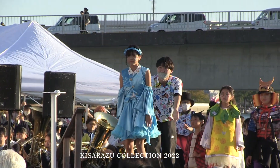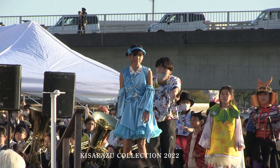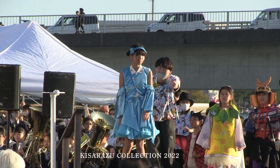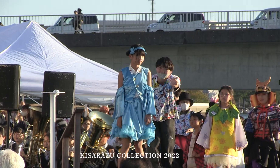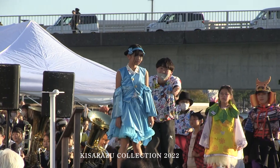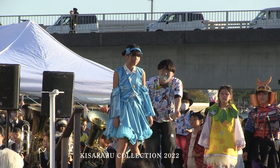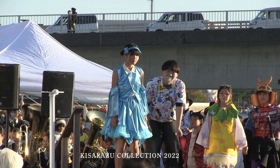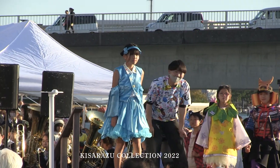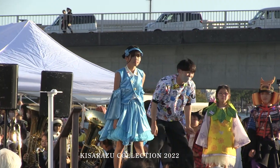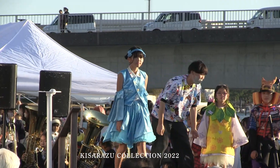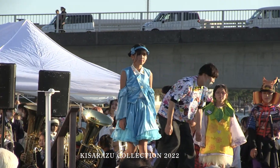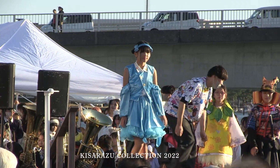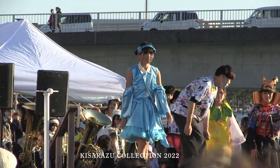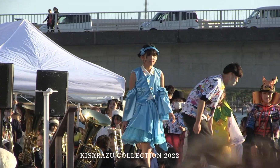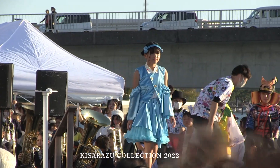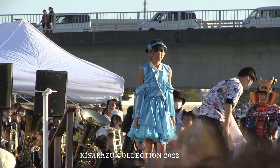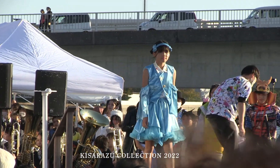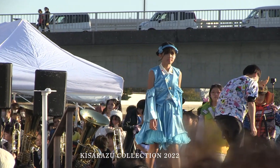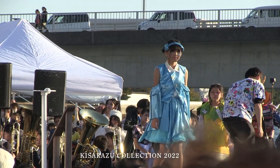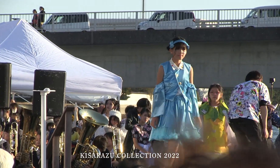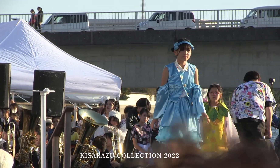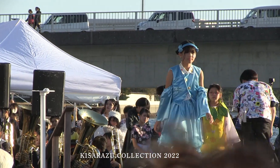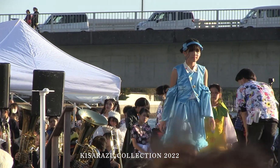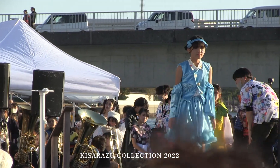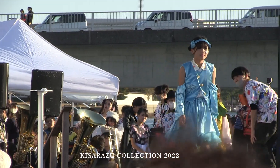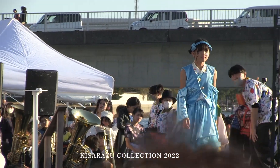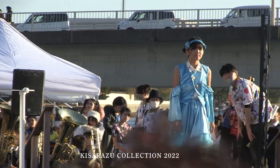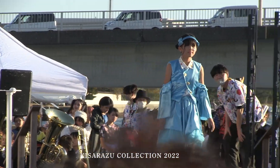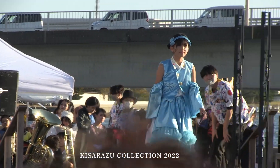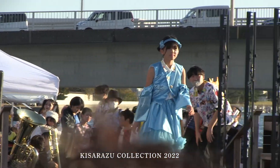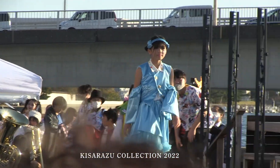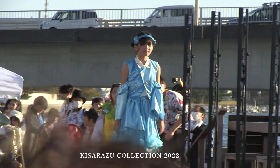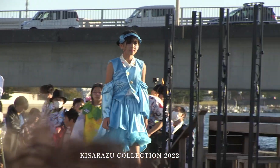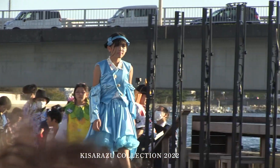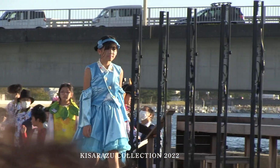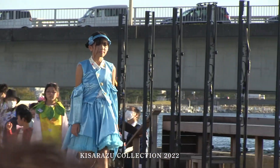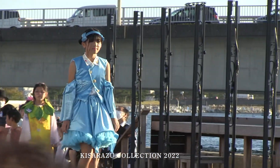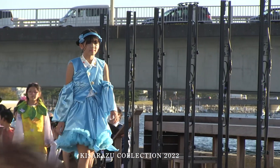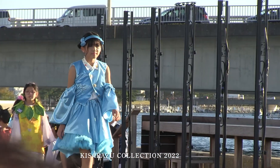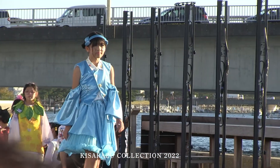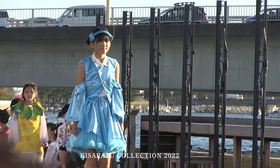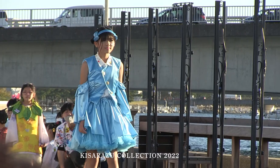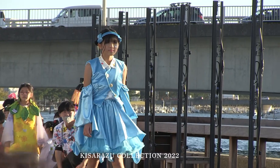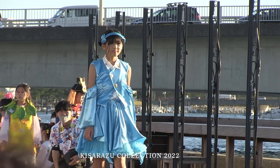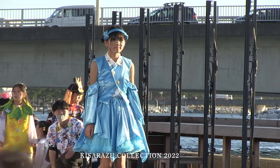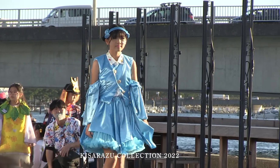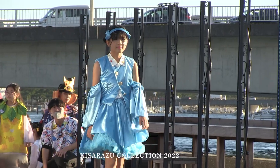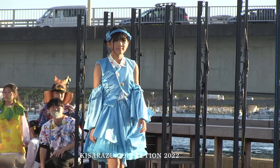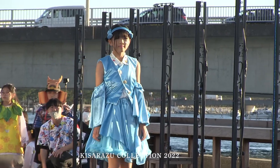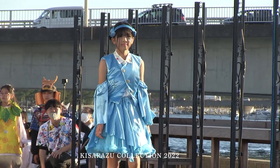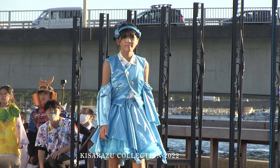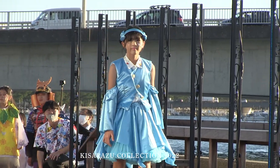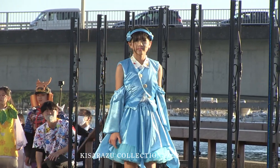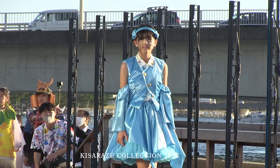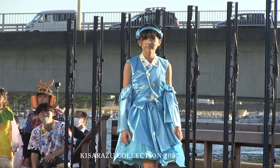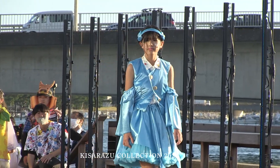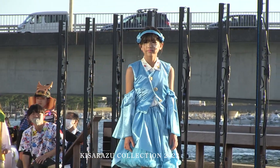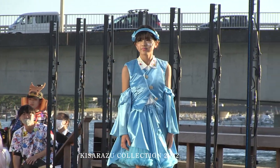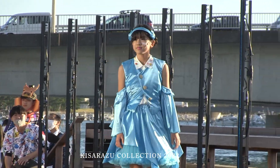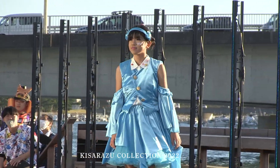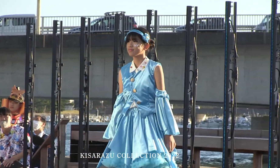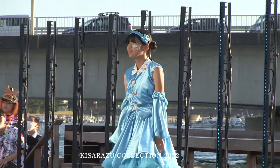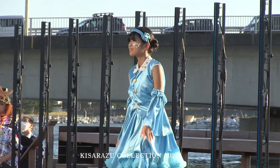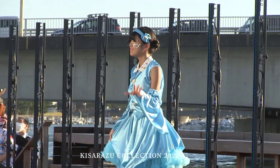見てください。光沢もあって光が当たるとツヤツヤして綺麗なので、そこにも注目